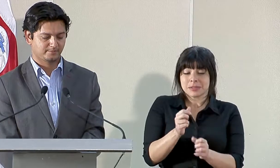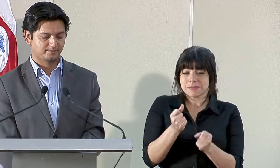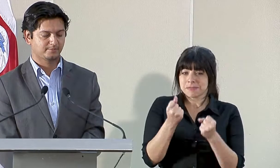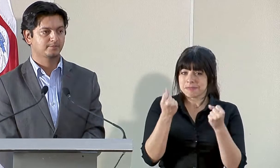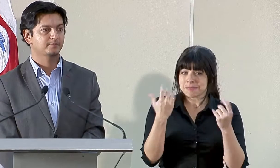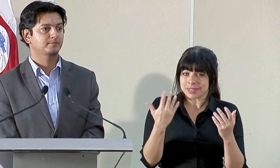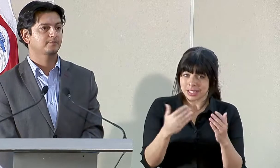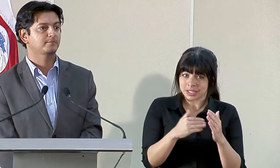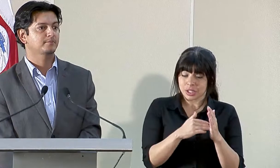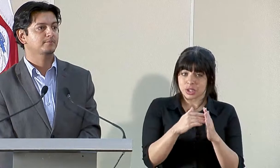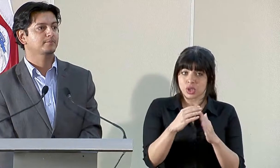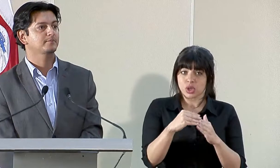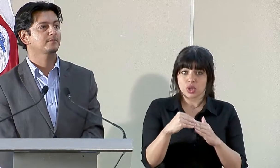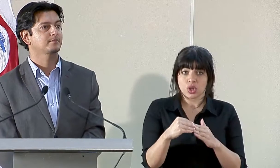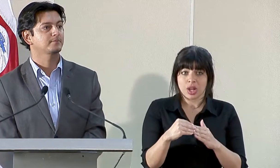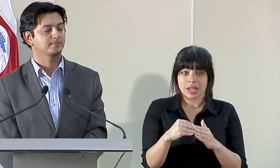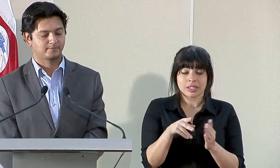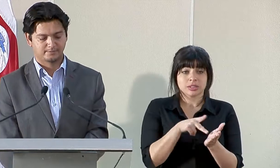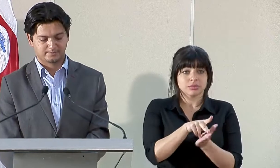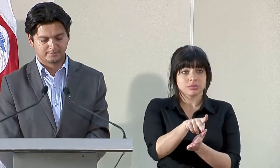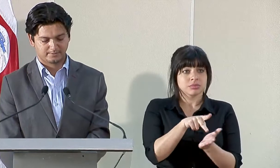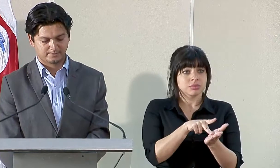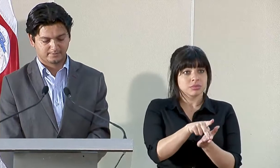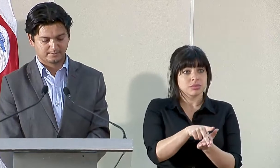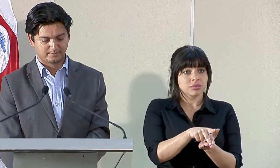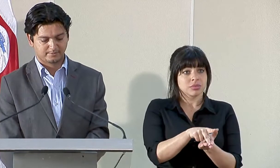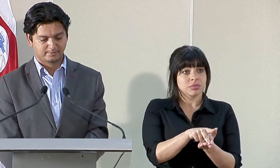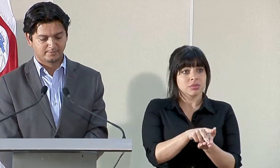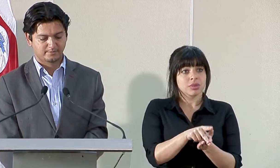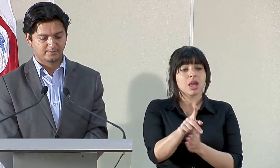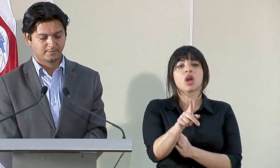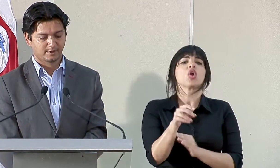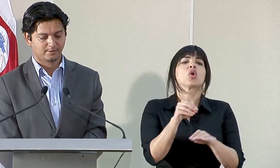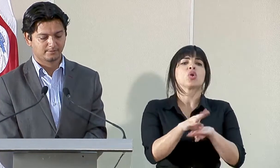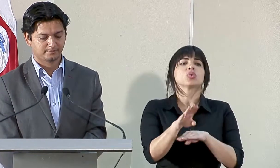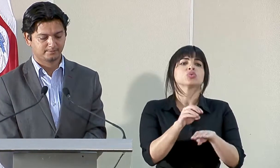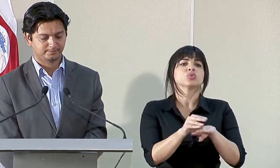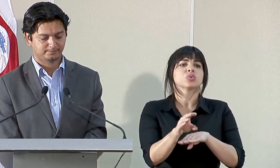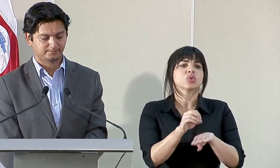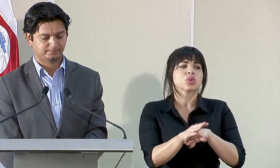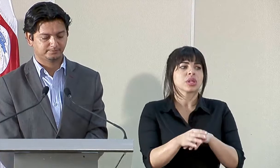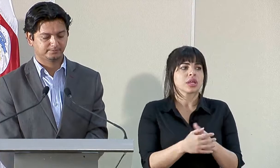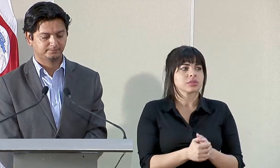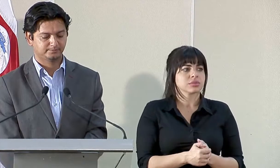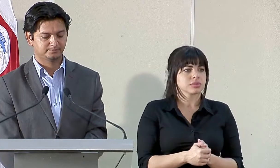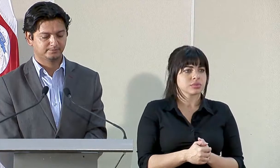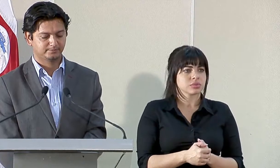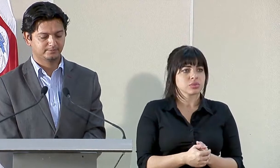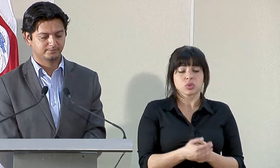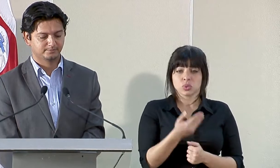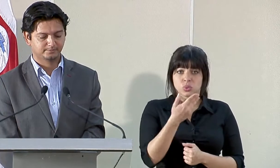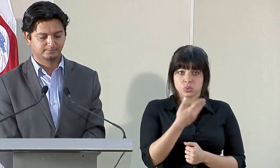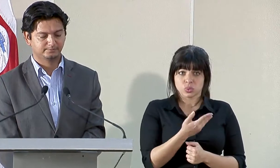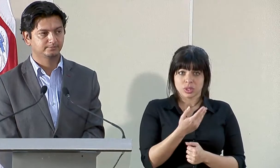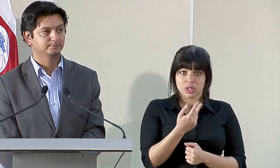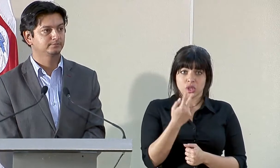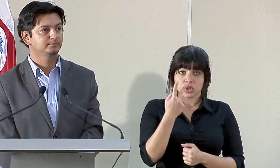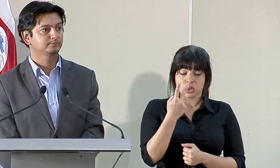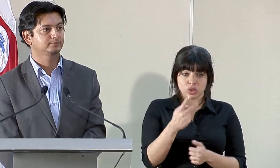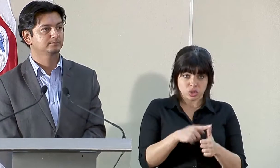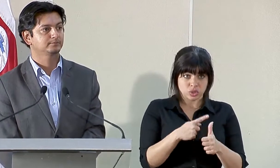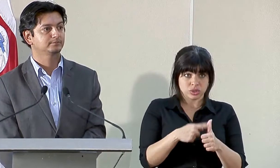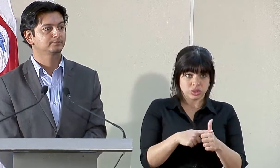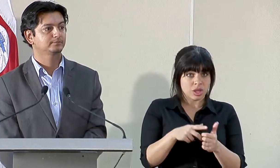miles de dólares que se están pagando en consultorías? ¿Usted endosa,